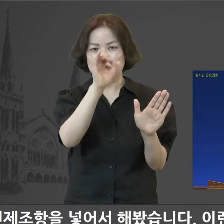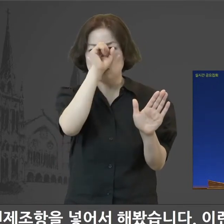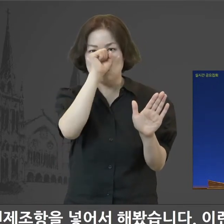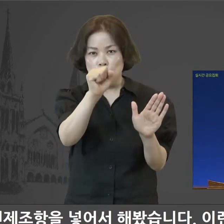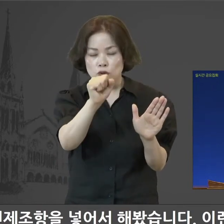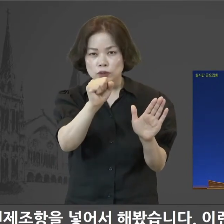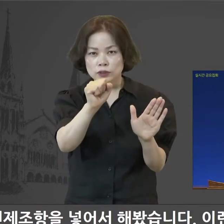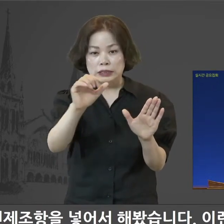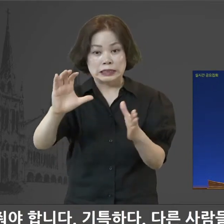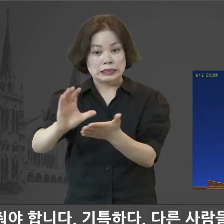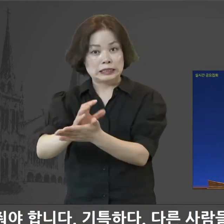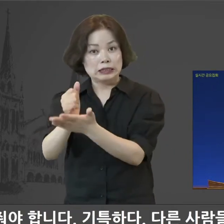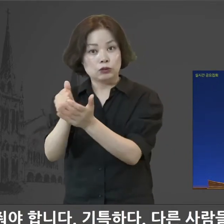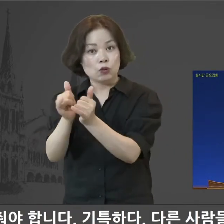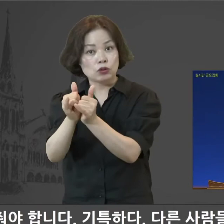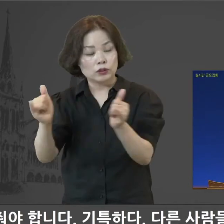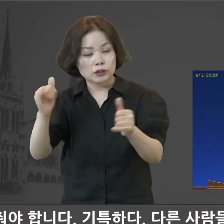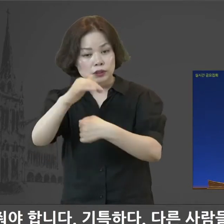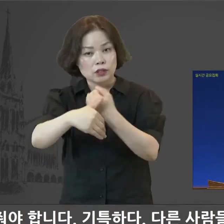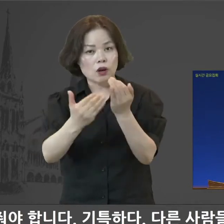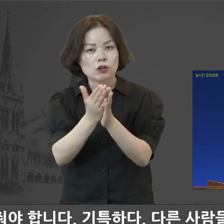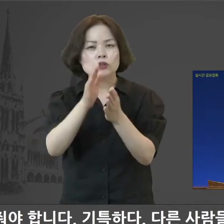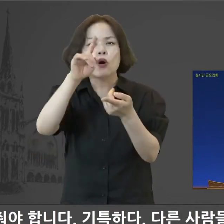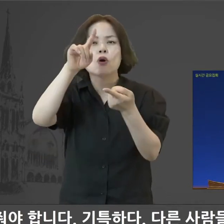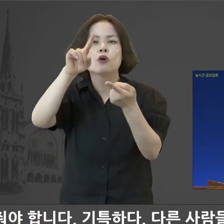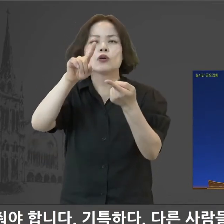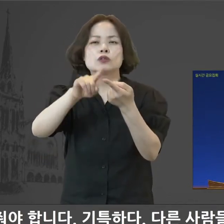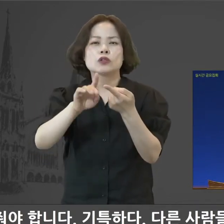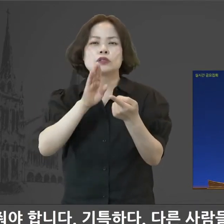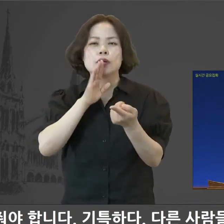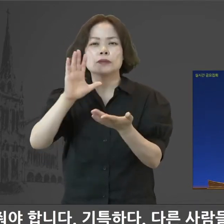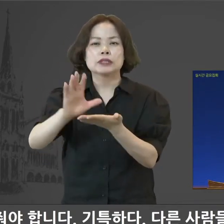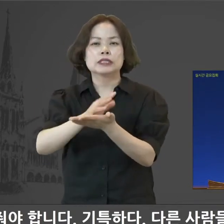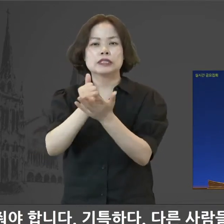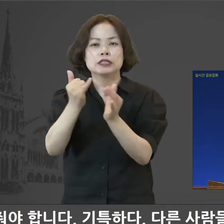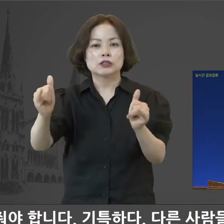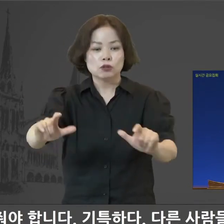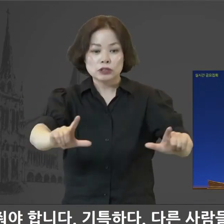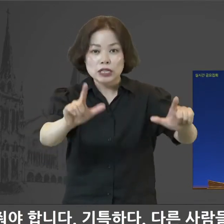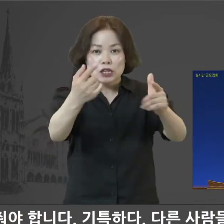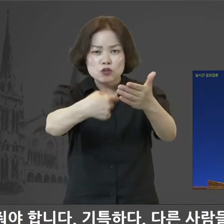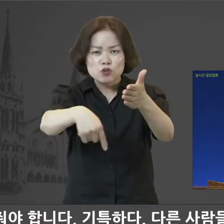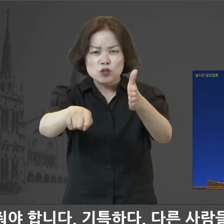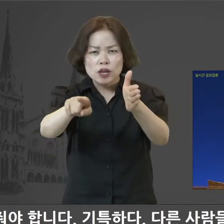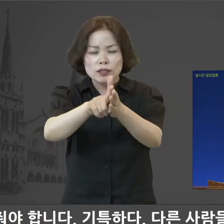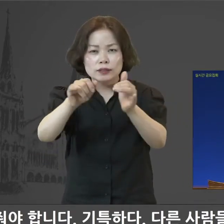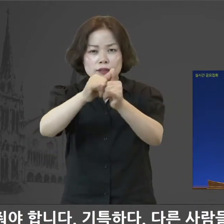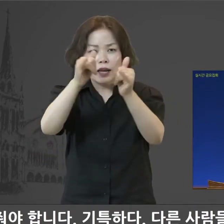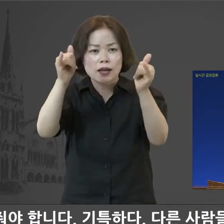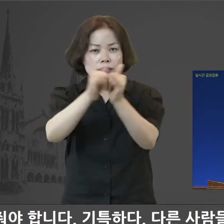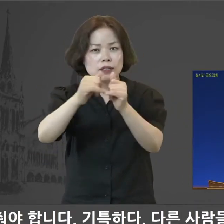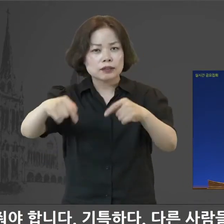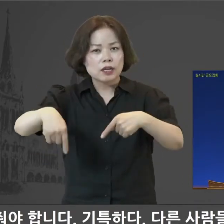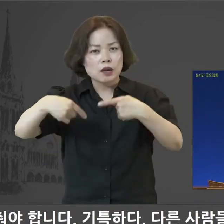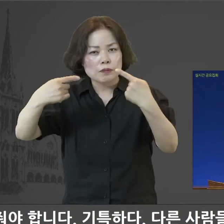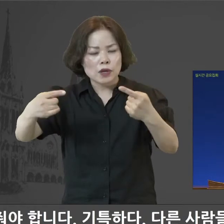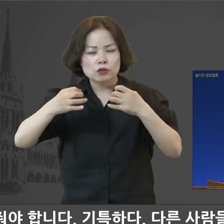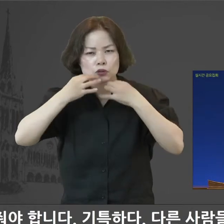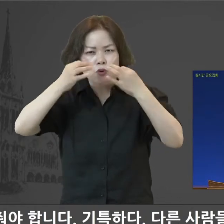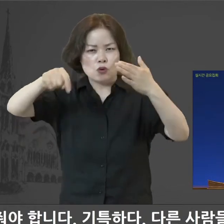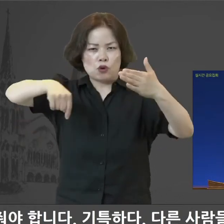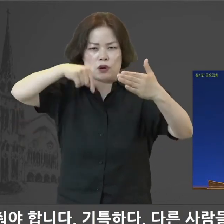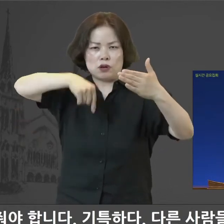크리스찬들이 정말 성경대로 제대로 참 크리스찬으로 살기 위한 사회 참여와 정치 참여의 노력